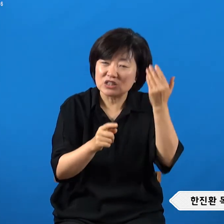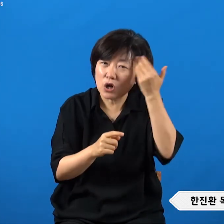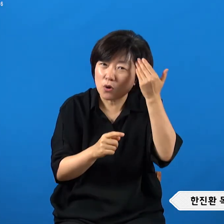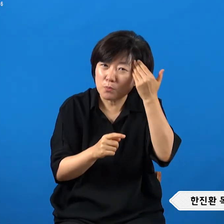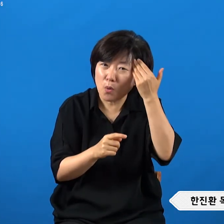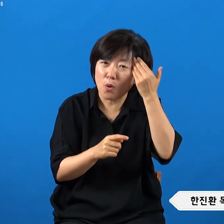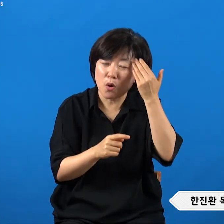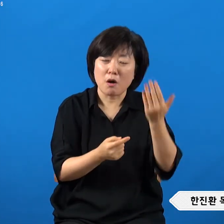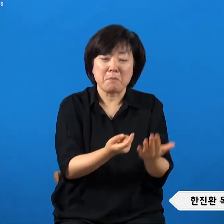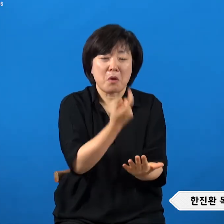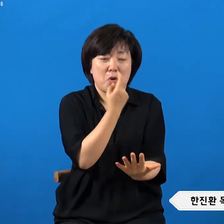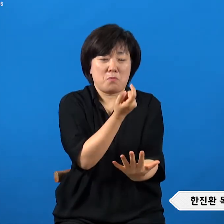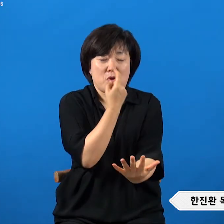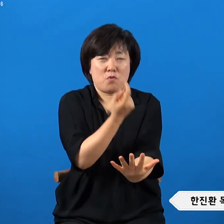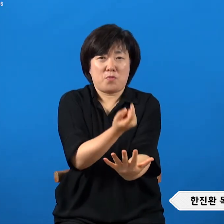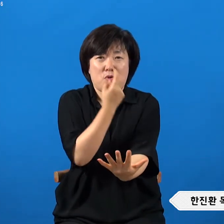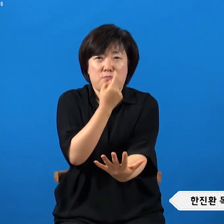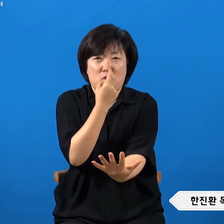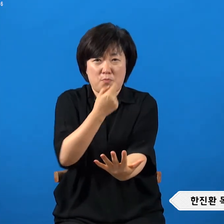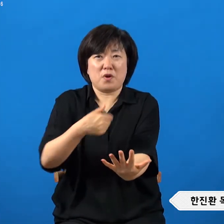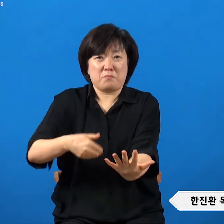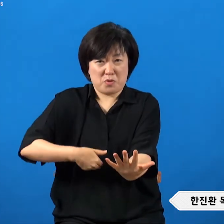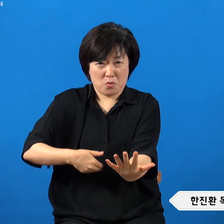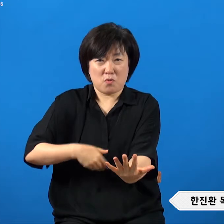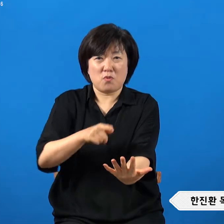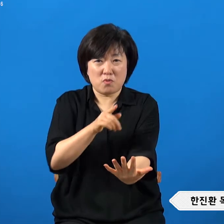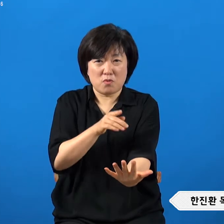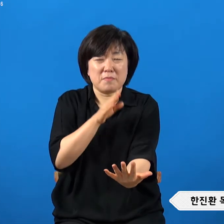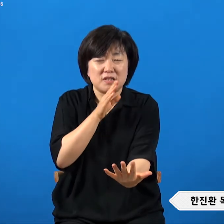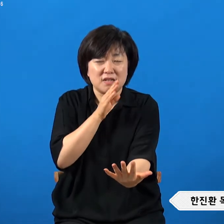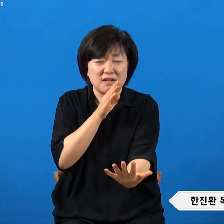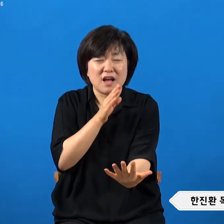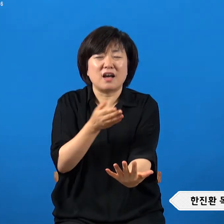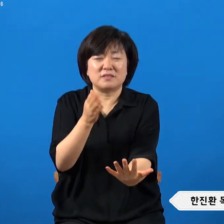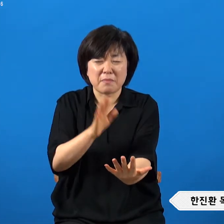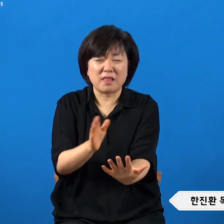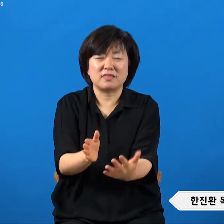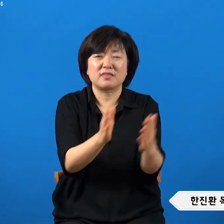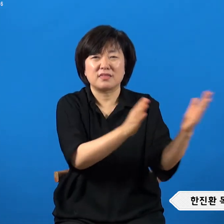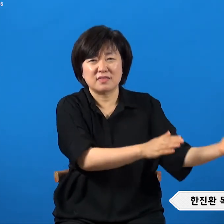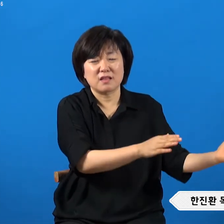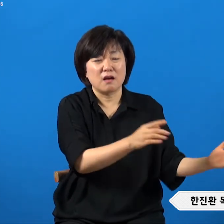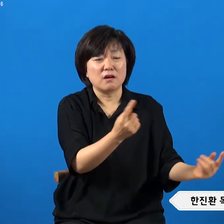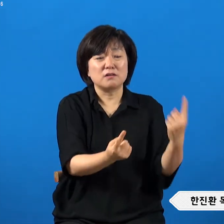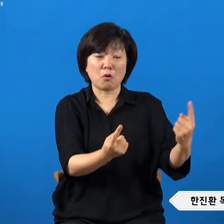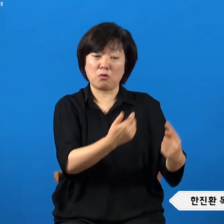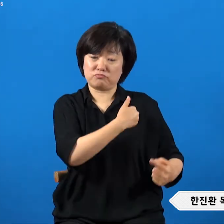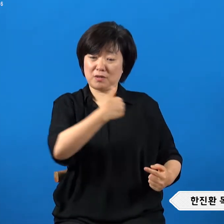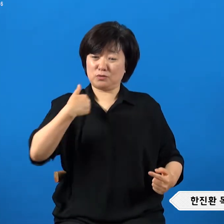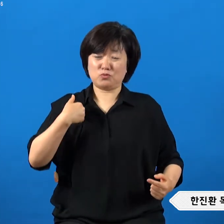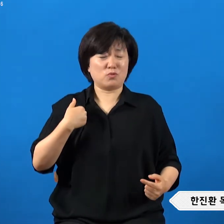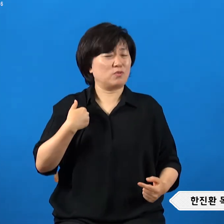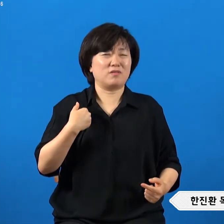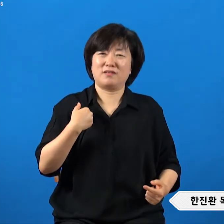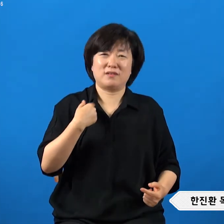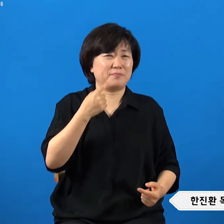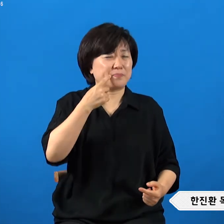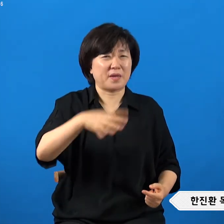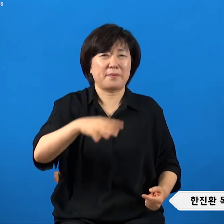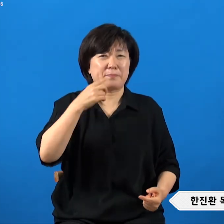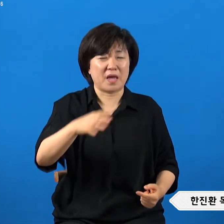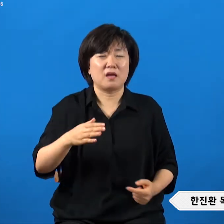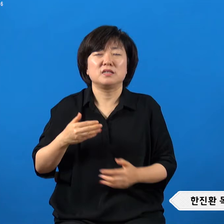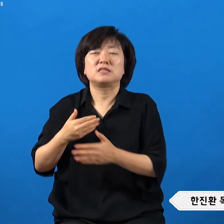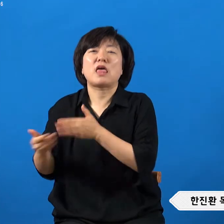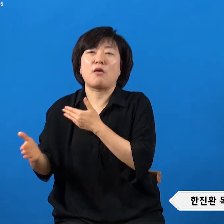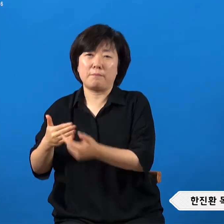자꾸 쌓이고 그것도 필요하지요. 그러나 그것뿐인 것은 아닙니다. 그것으로 다 된 것은 아닙니다.